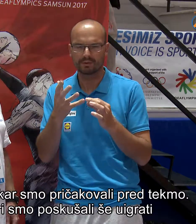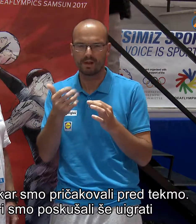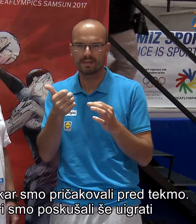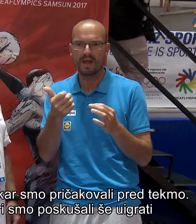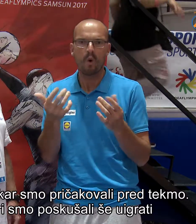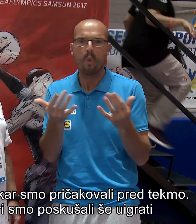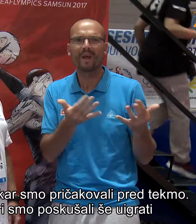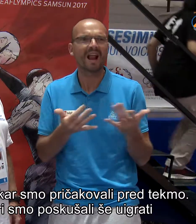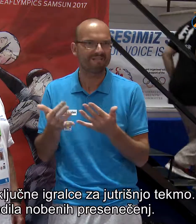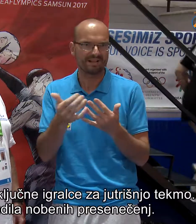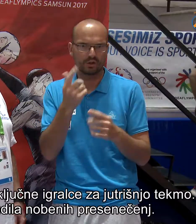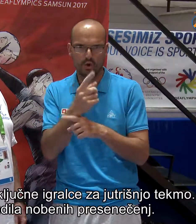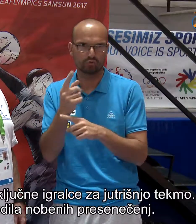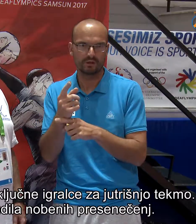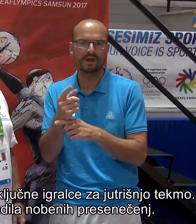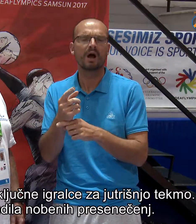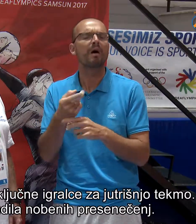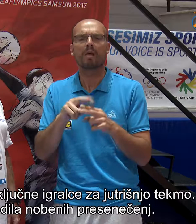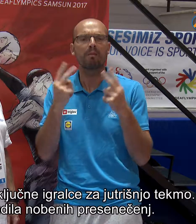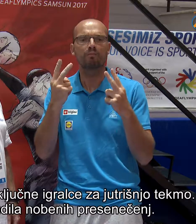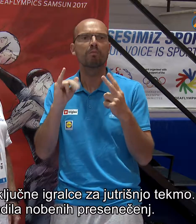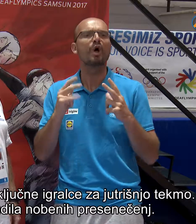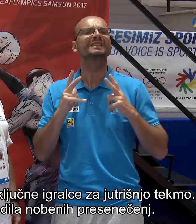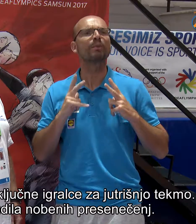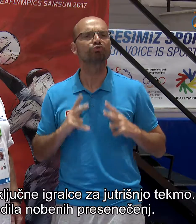igrati, predvsem pa spočiti ključne igralce za jutrišnjo tekmo.